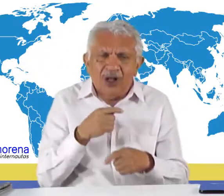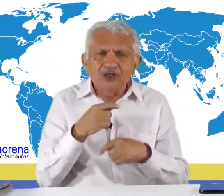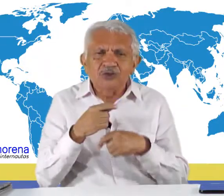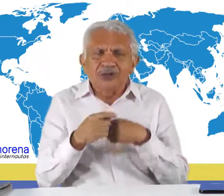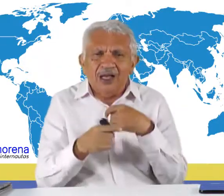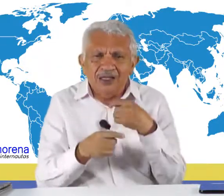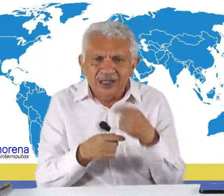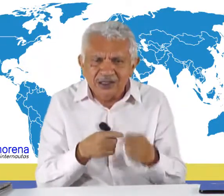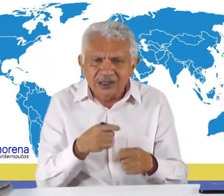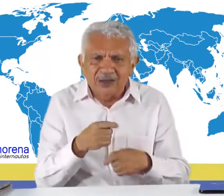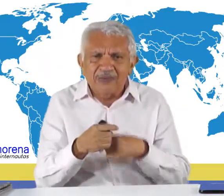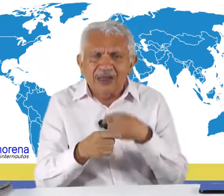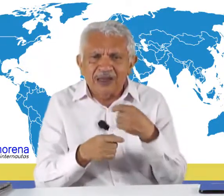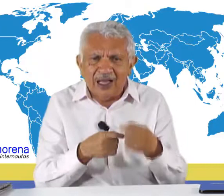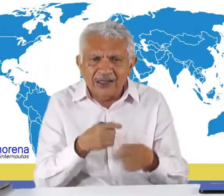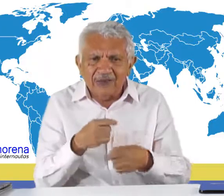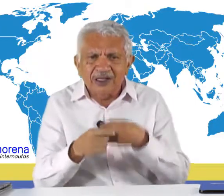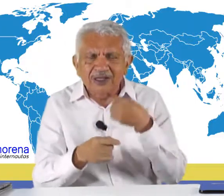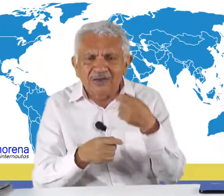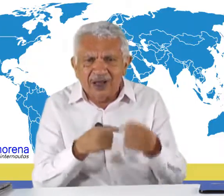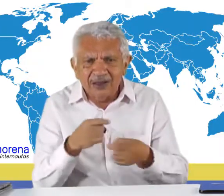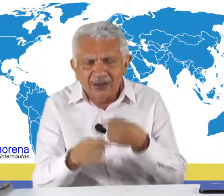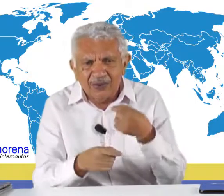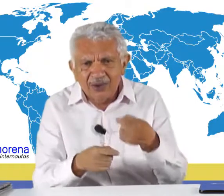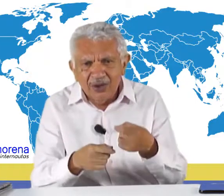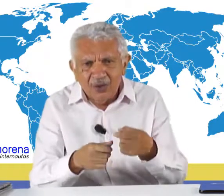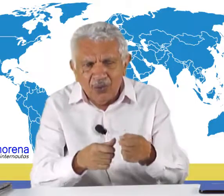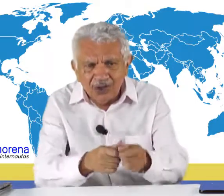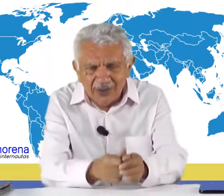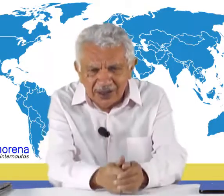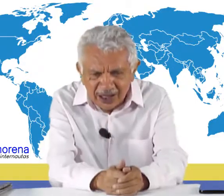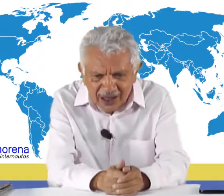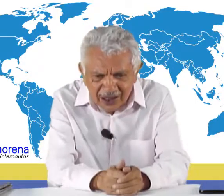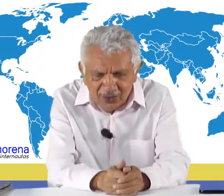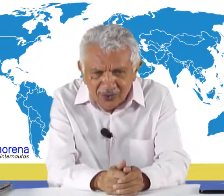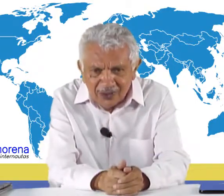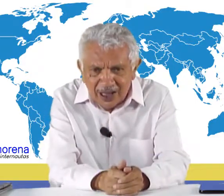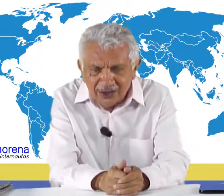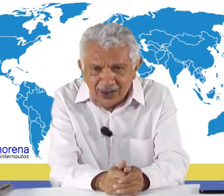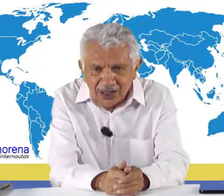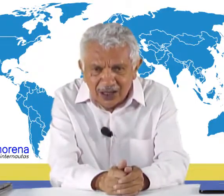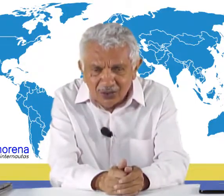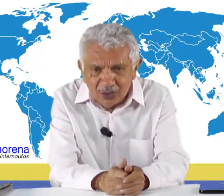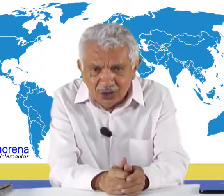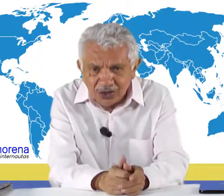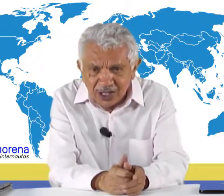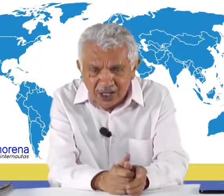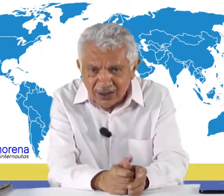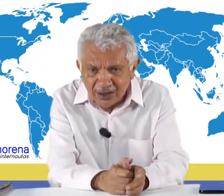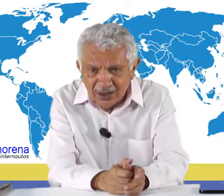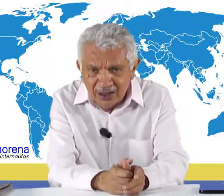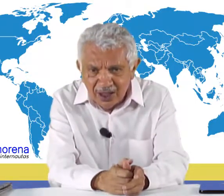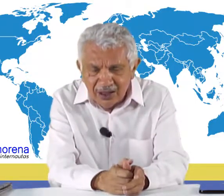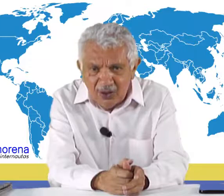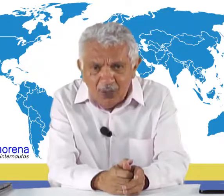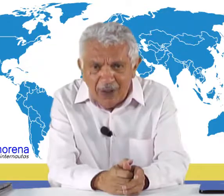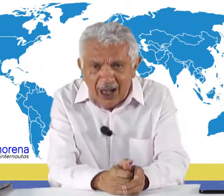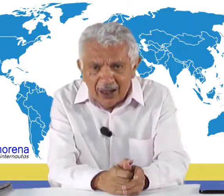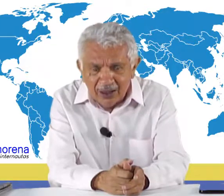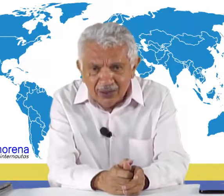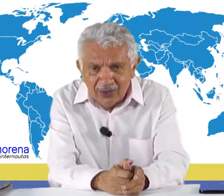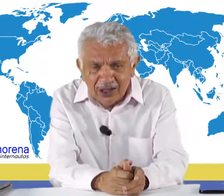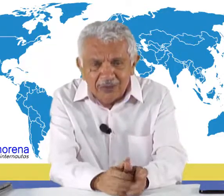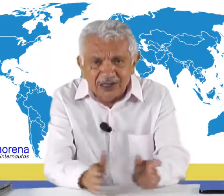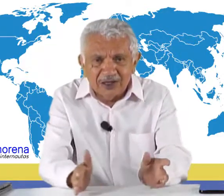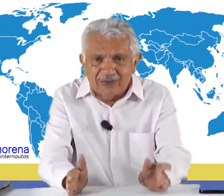na escola explicar a criança que tem que plantar, que tem que preservar e tal. Hoje a mentalidade é outra, a mentalidade é do motosserra. É